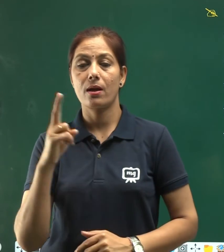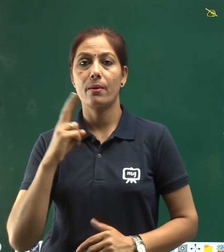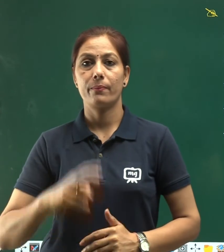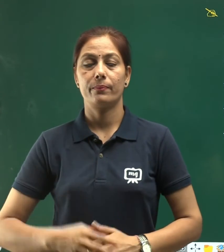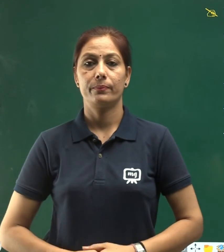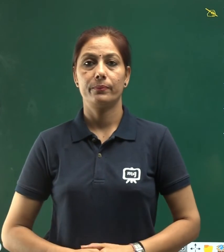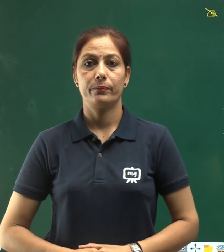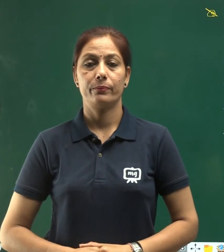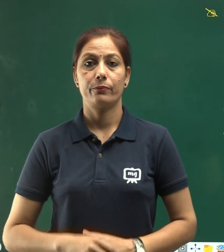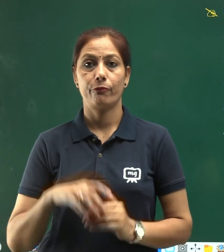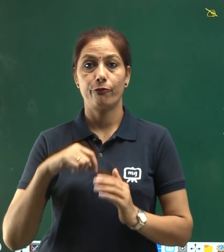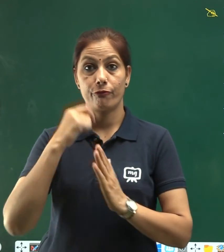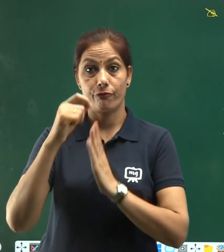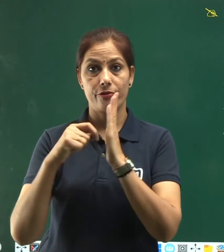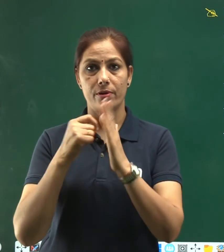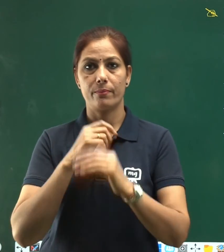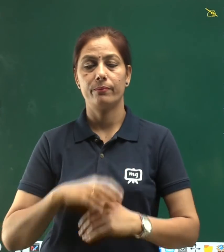फिल्म की